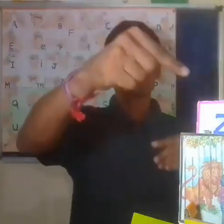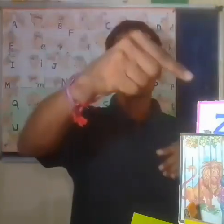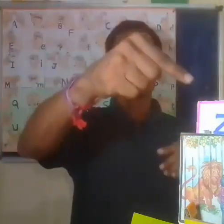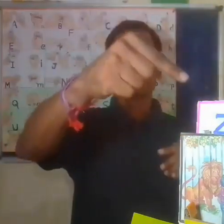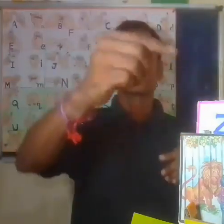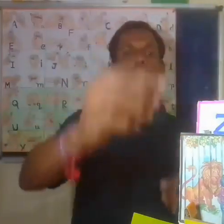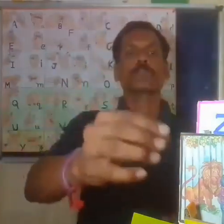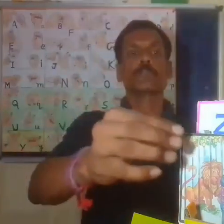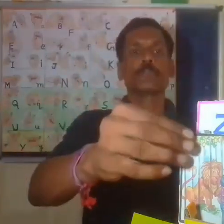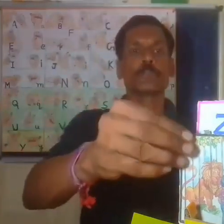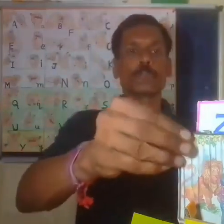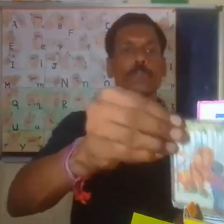जू